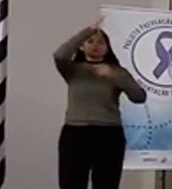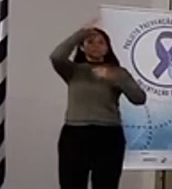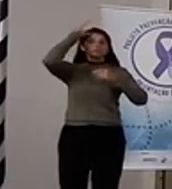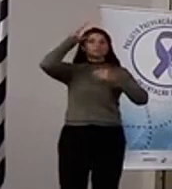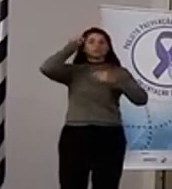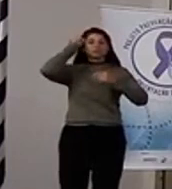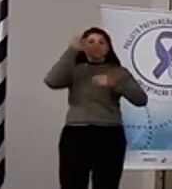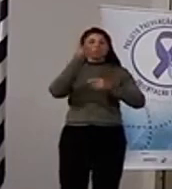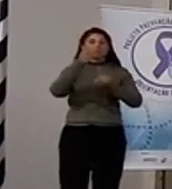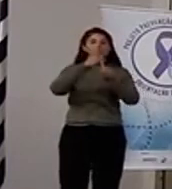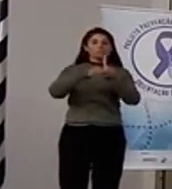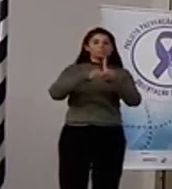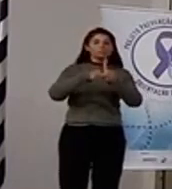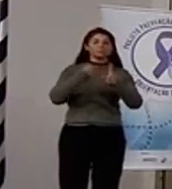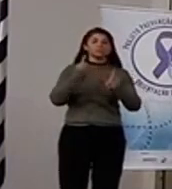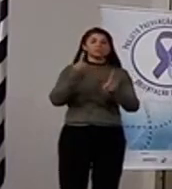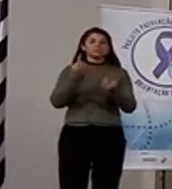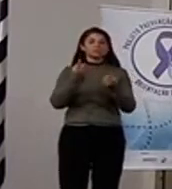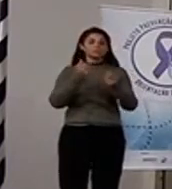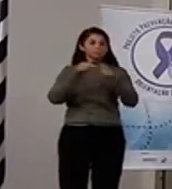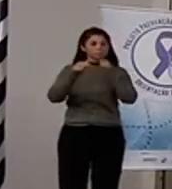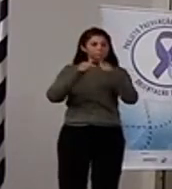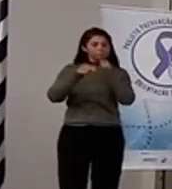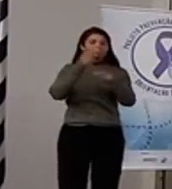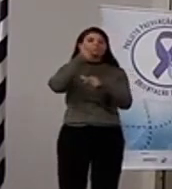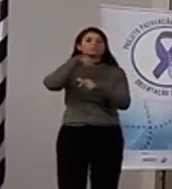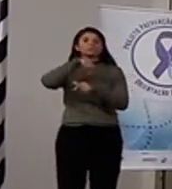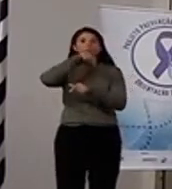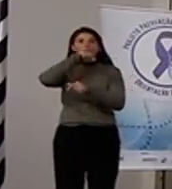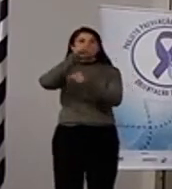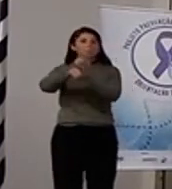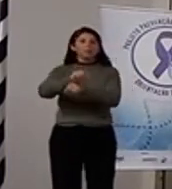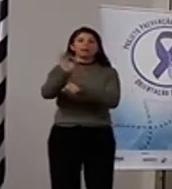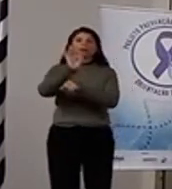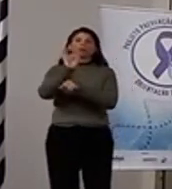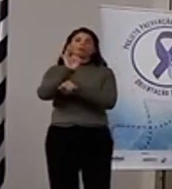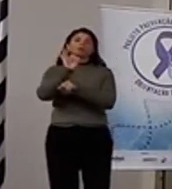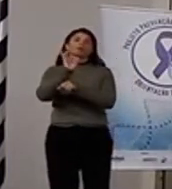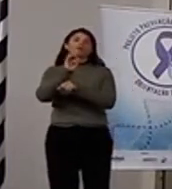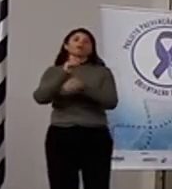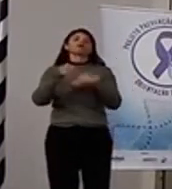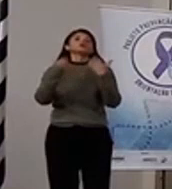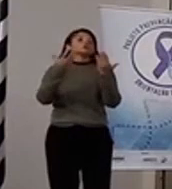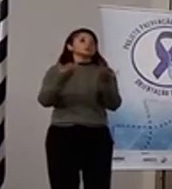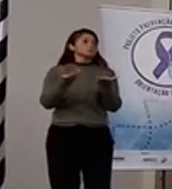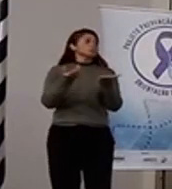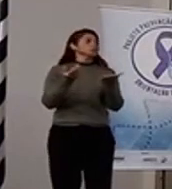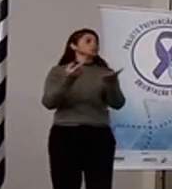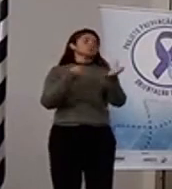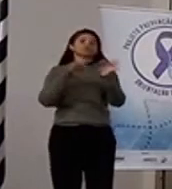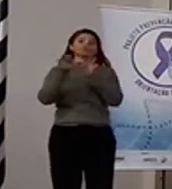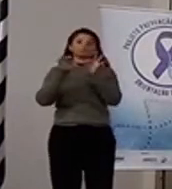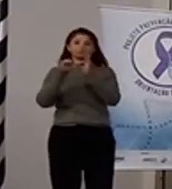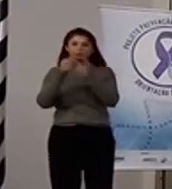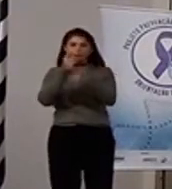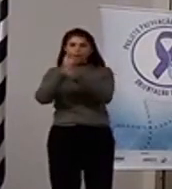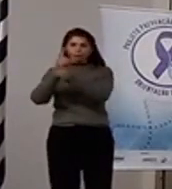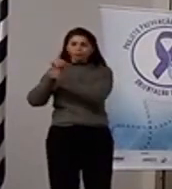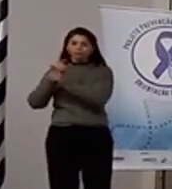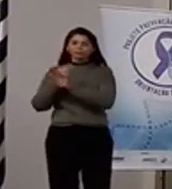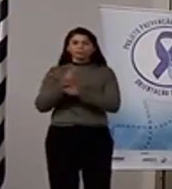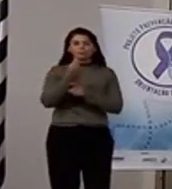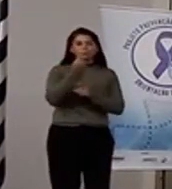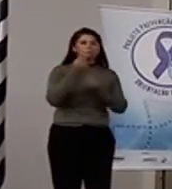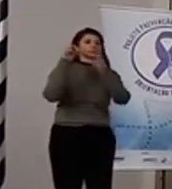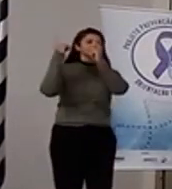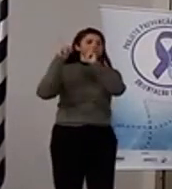mães já não param mais de trabalhar. E aí já começa todo o nosso processo aqui de identificar se é uma deficiência, porque geralmente